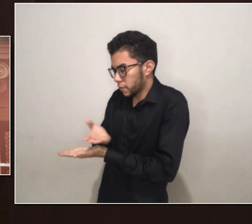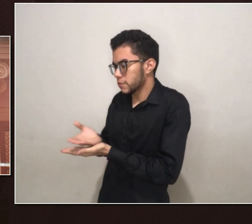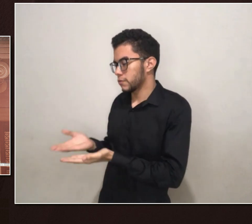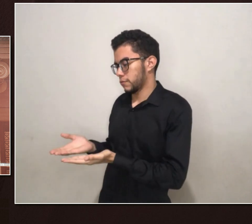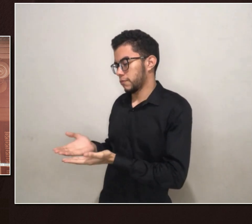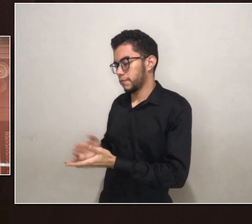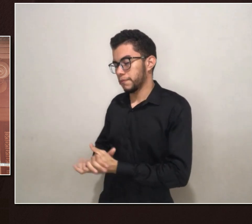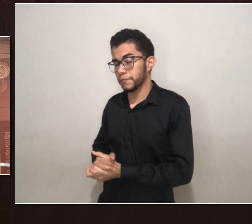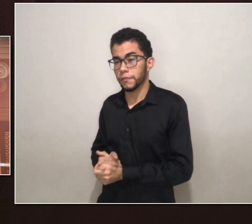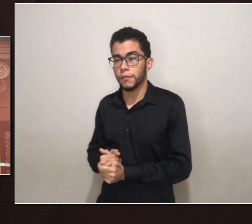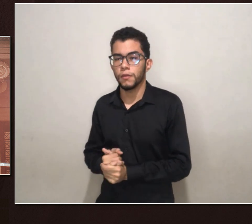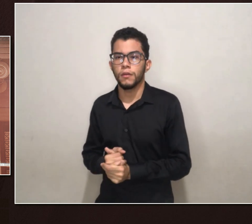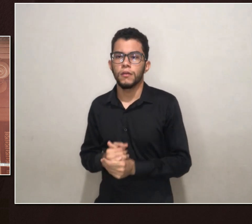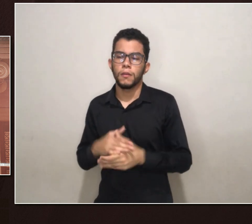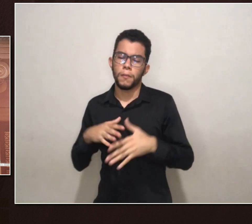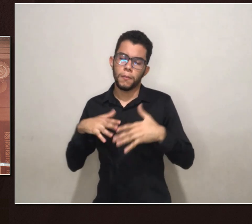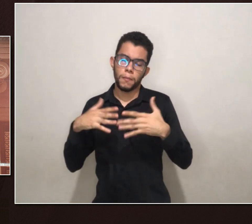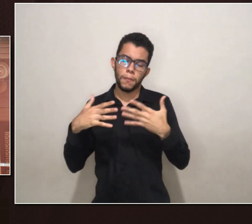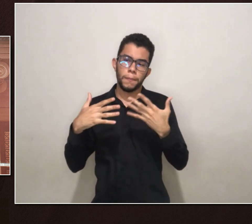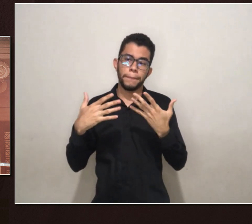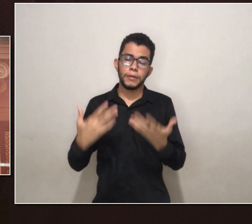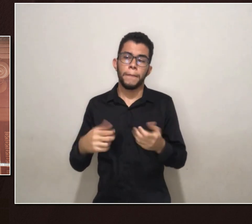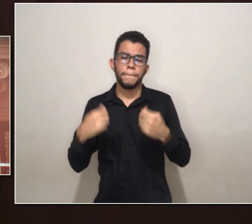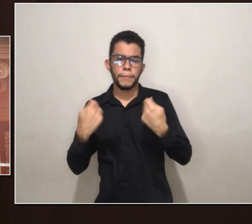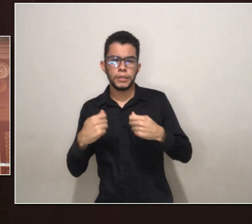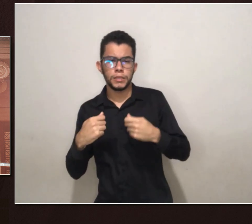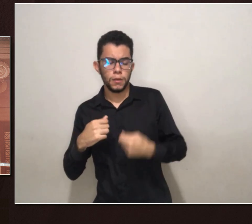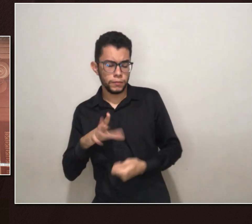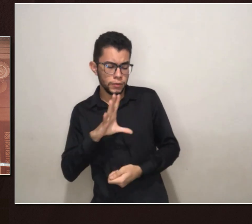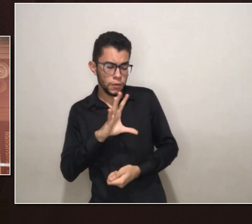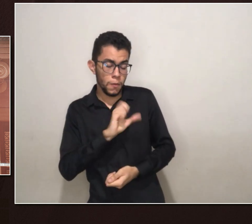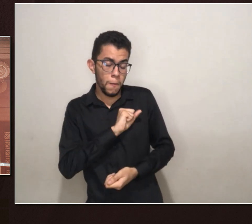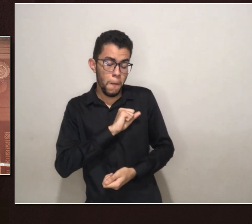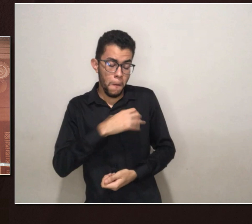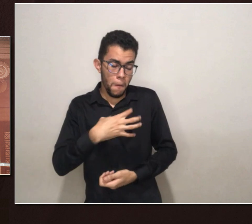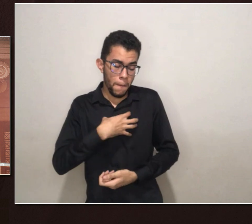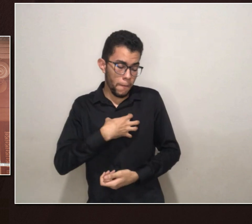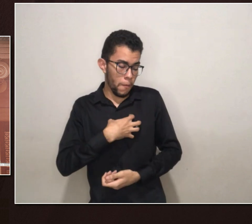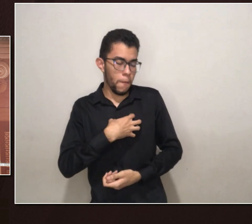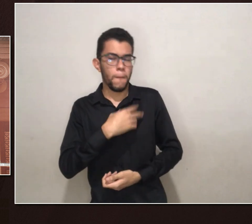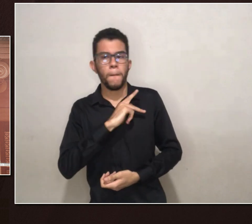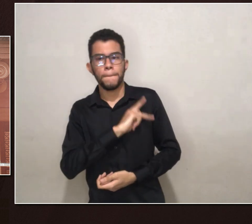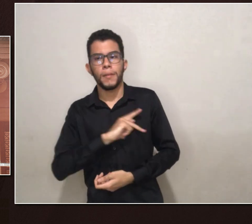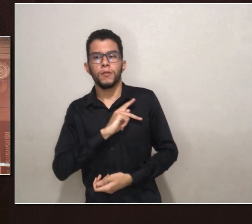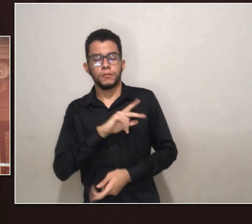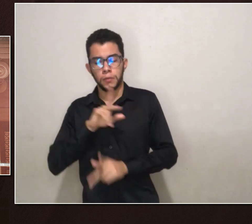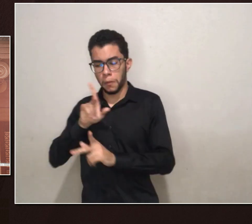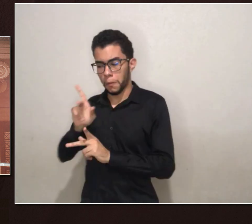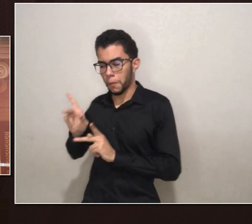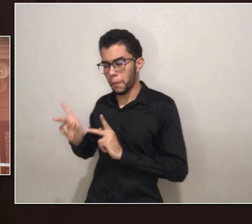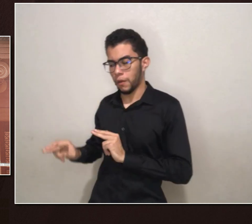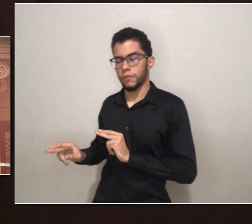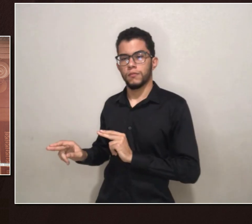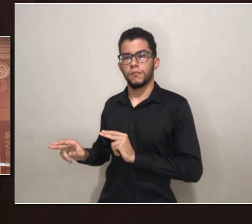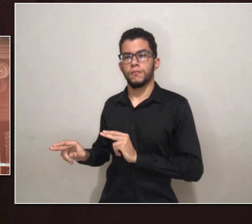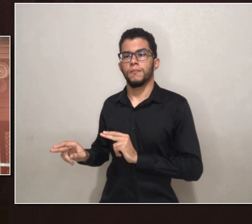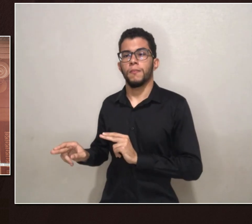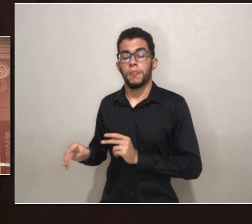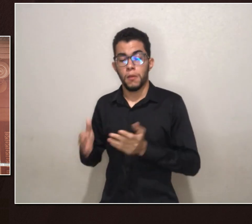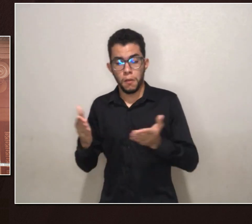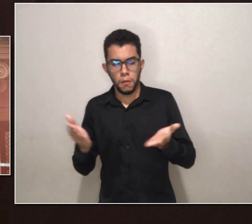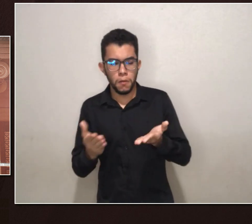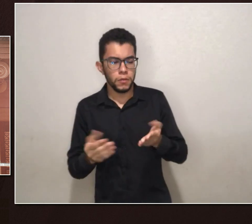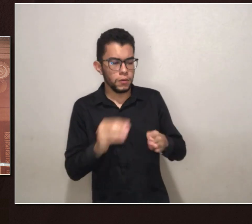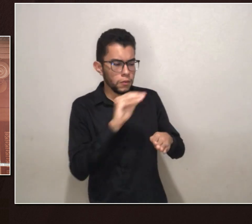motivados por esse amor, né? É o amor, né, que procede de